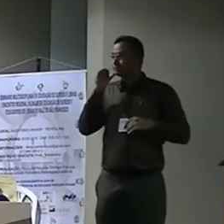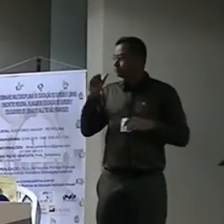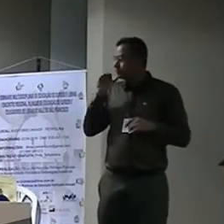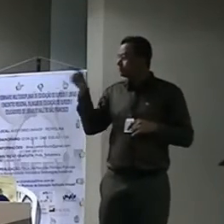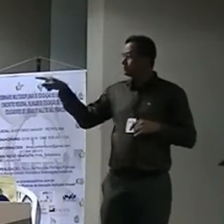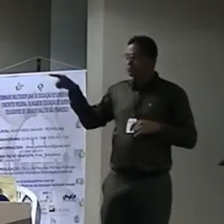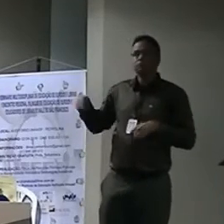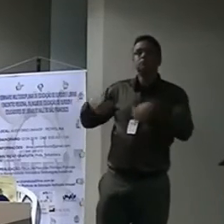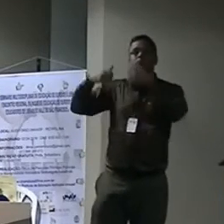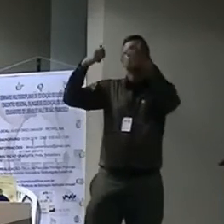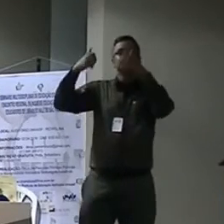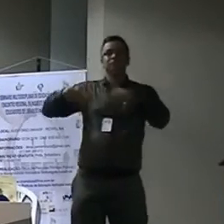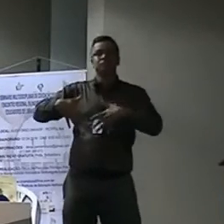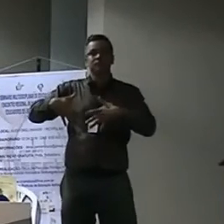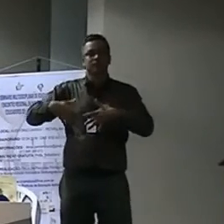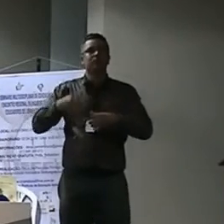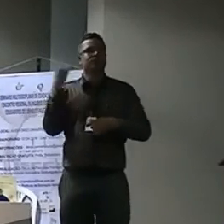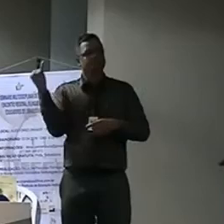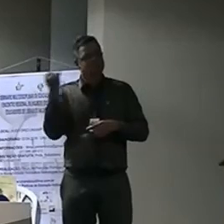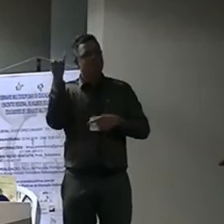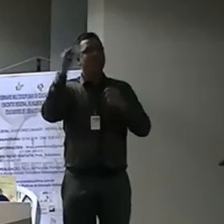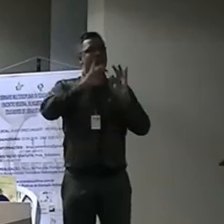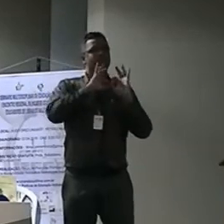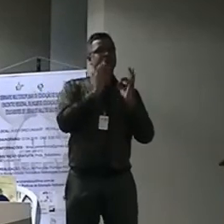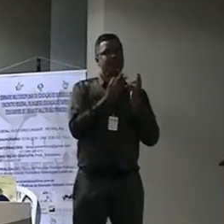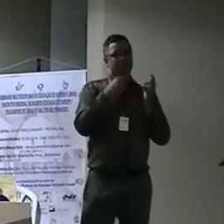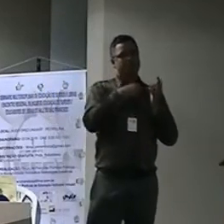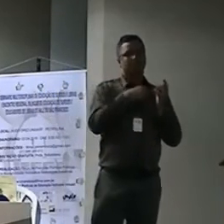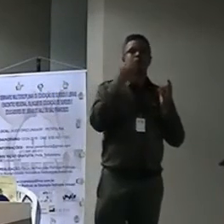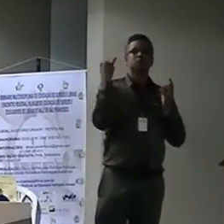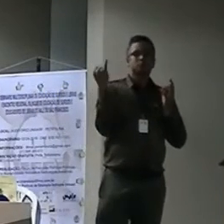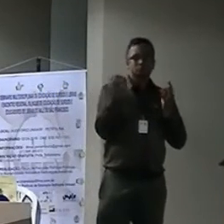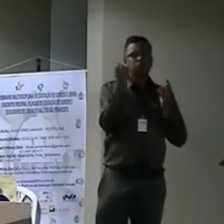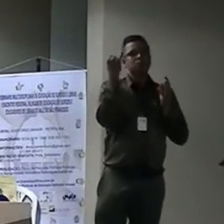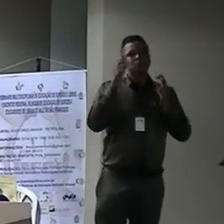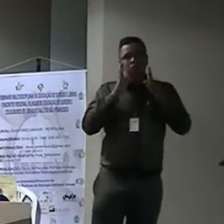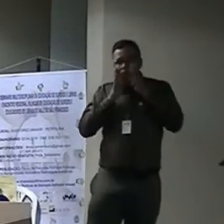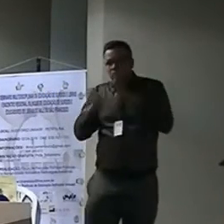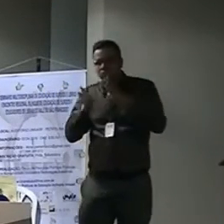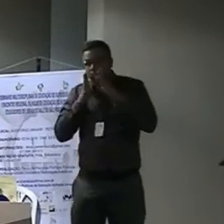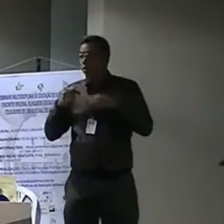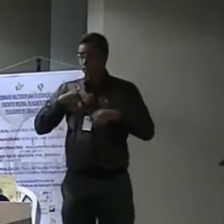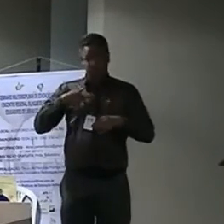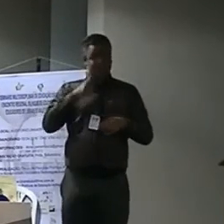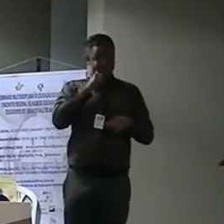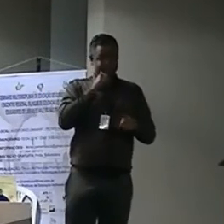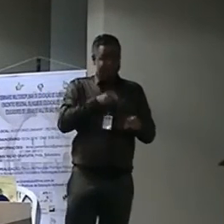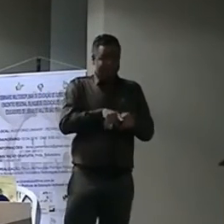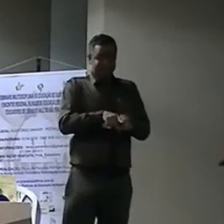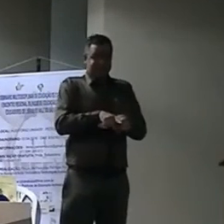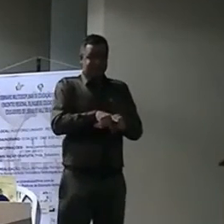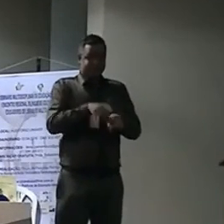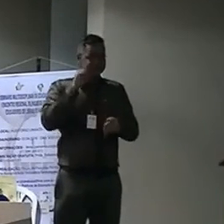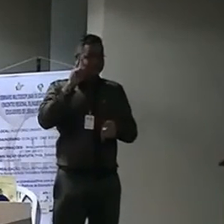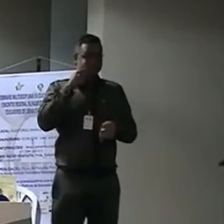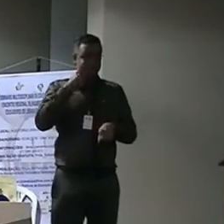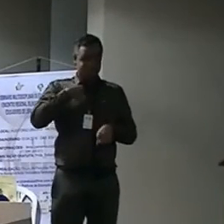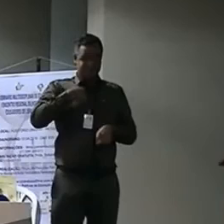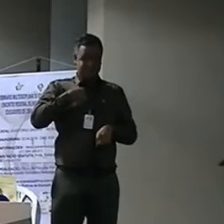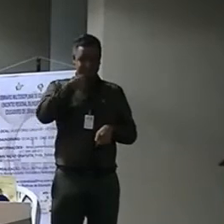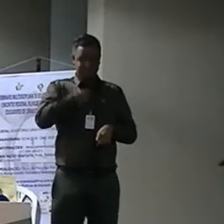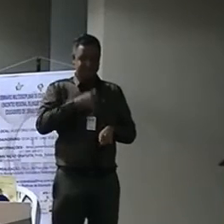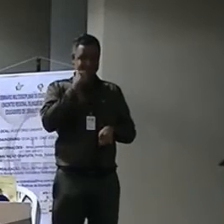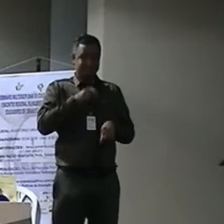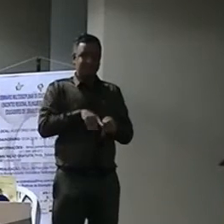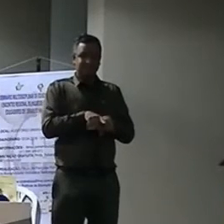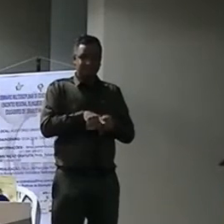da família, né? Que muitas vezes, enquanto irmã de surda também, tenho as